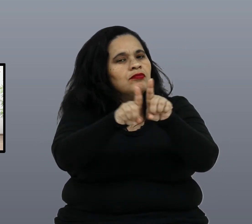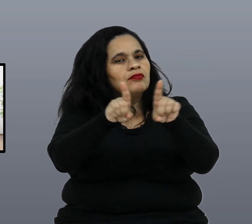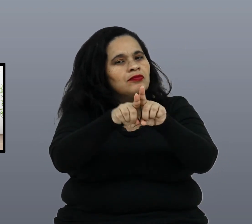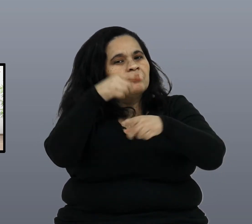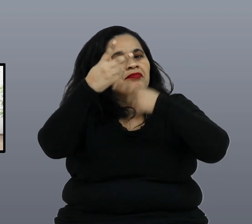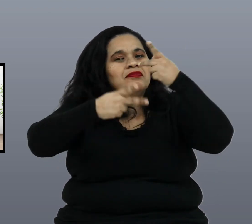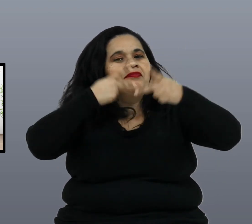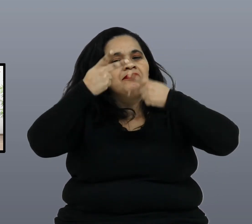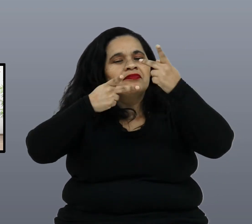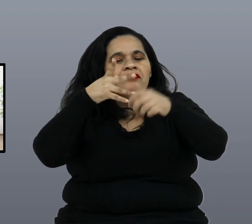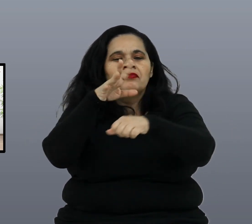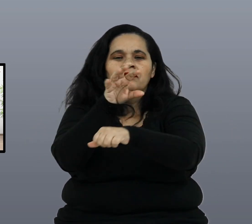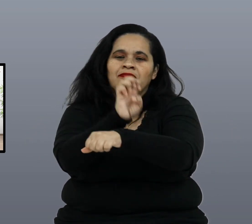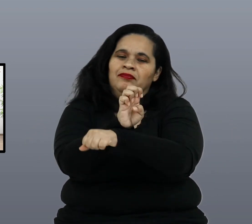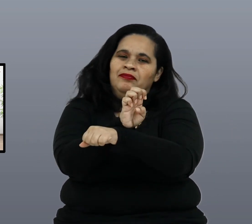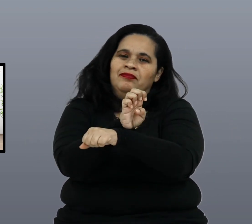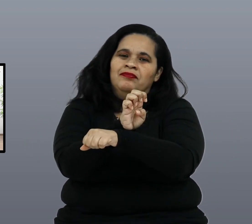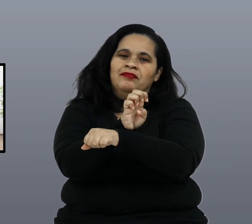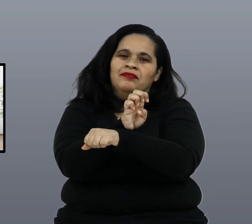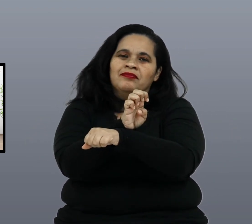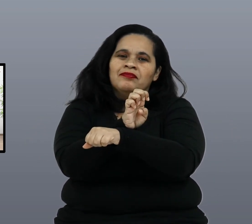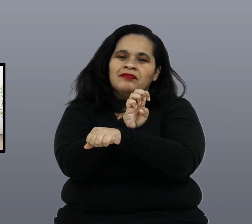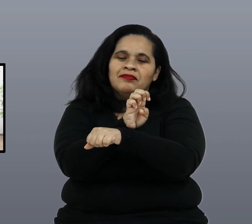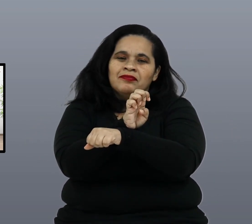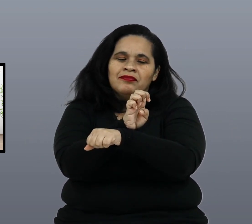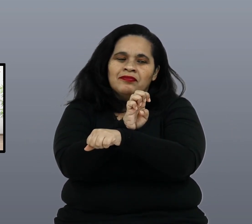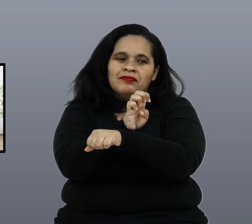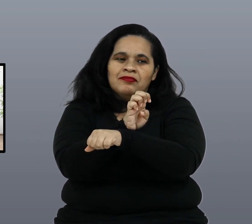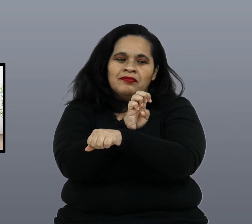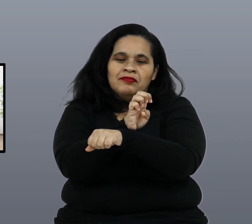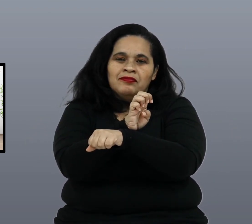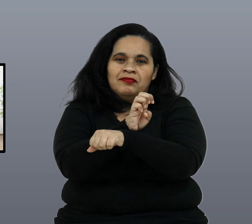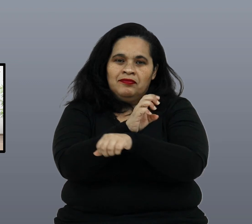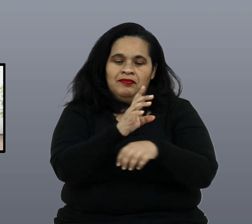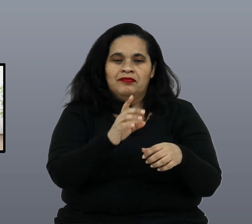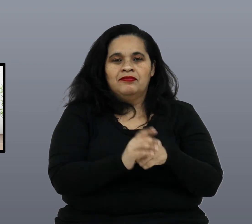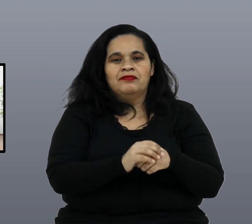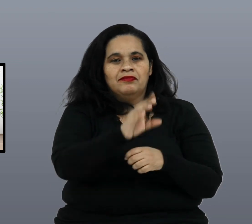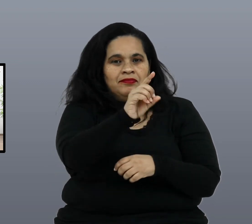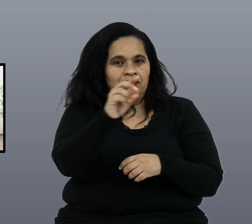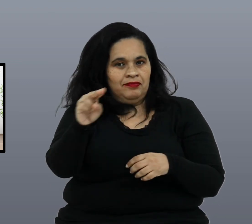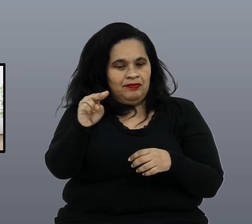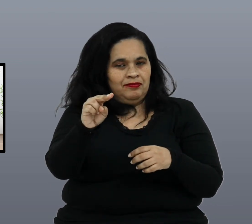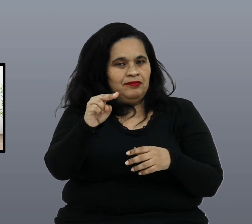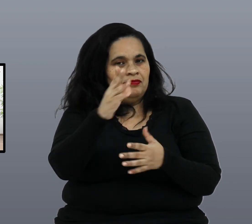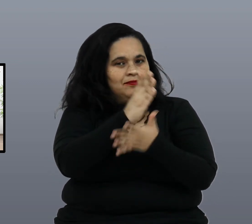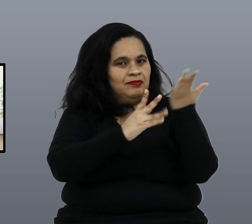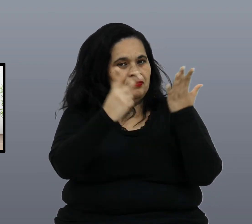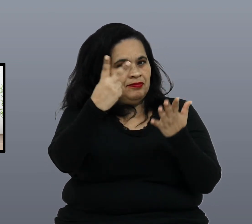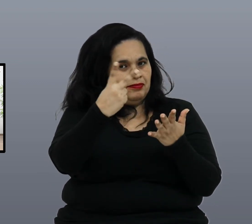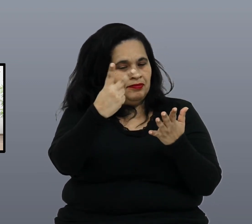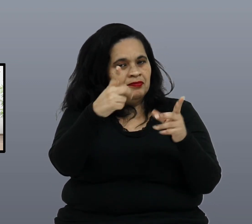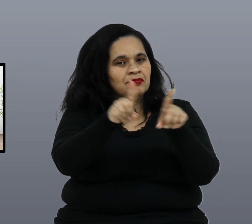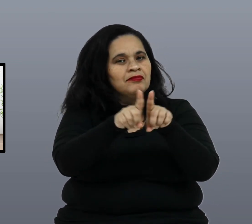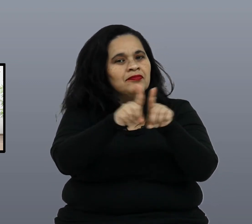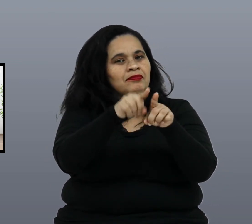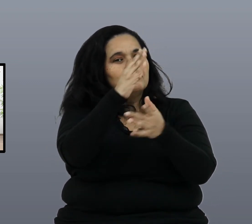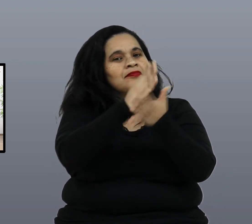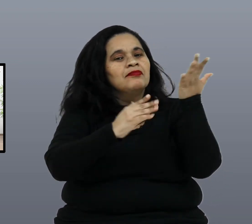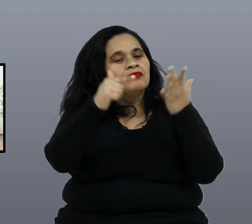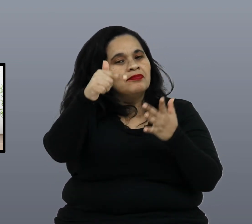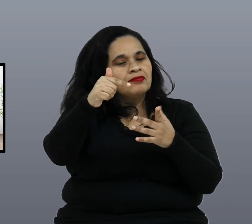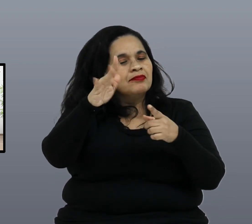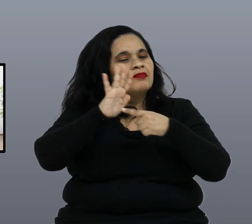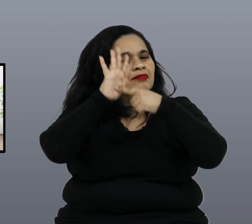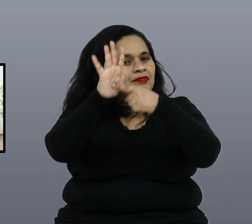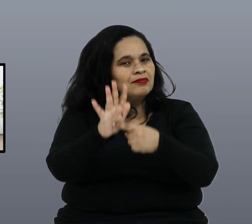esperança. Daniel 2 e Daniel 7 terminam. É diferente aqui, né? Não é a figura da pedra, nem da montanha que enche a terra, mas a gente tem aqui